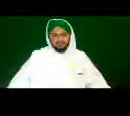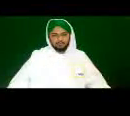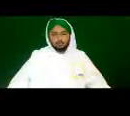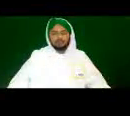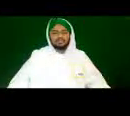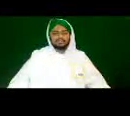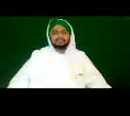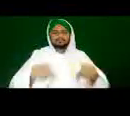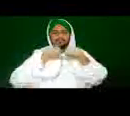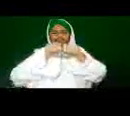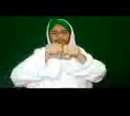توڑنا،